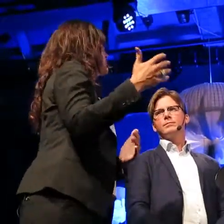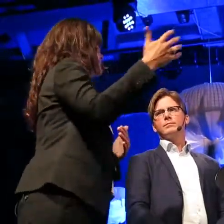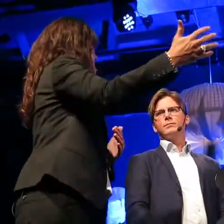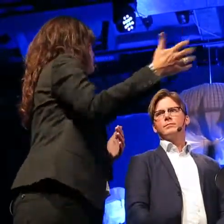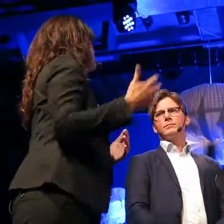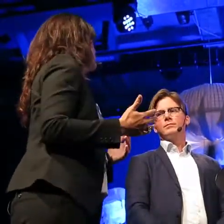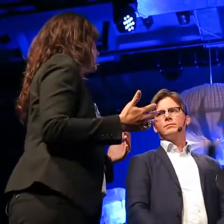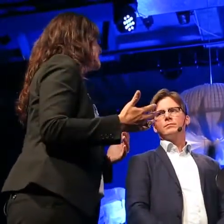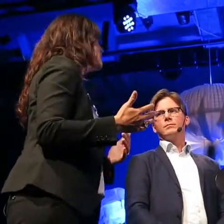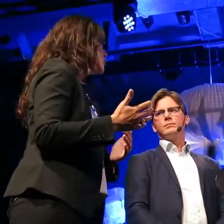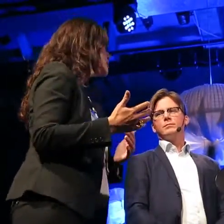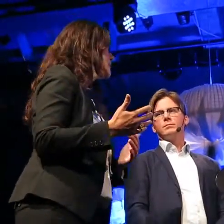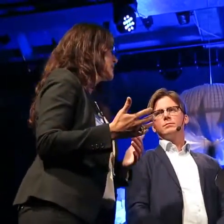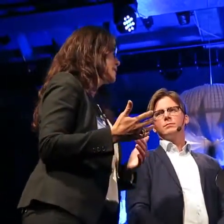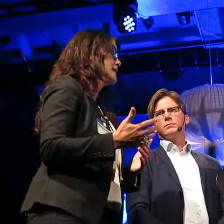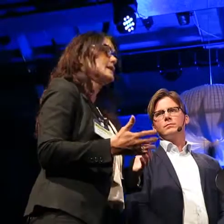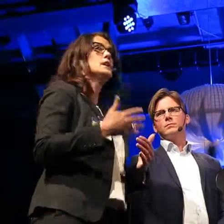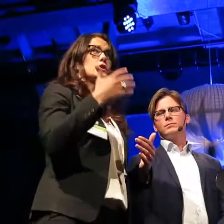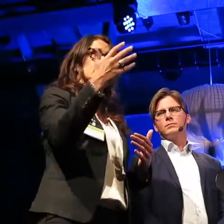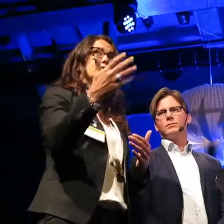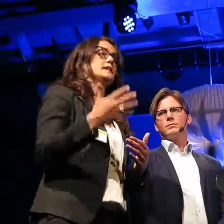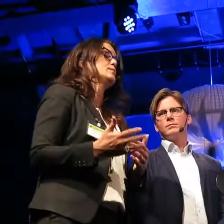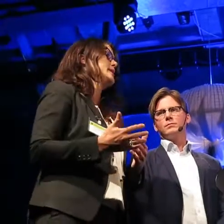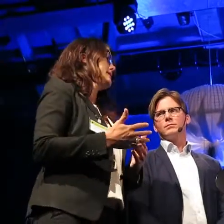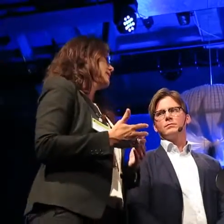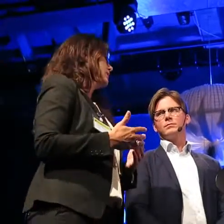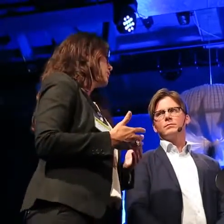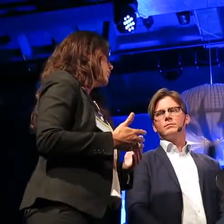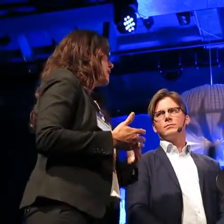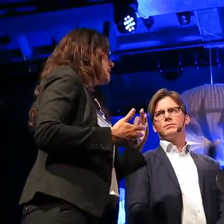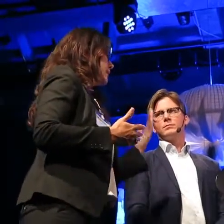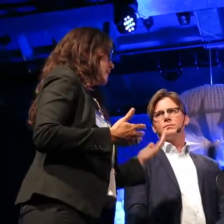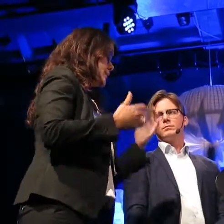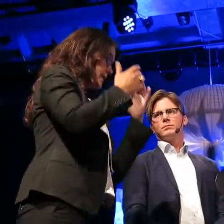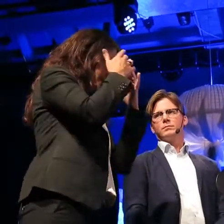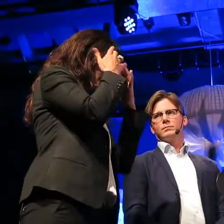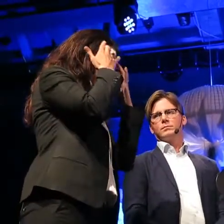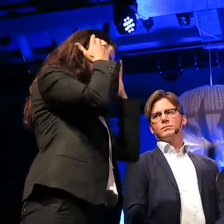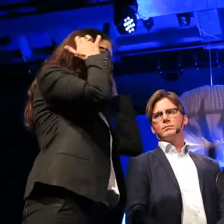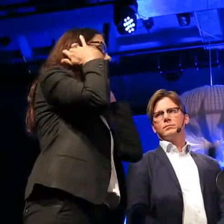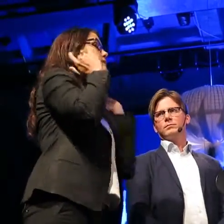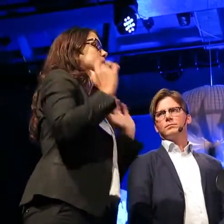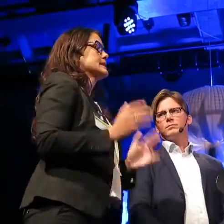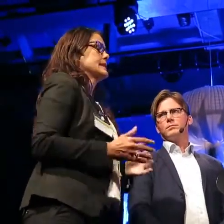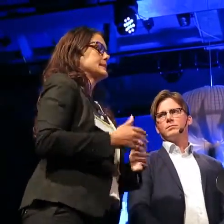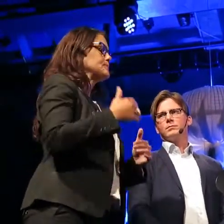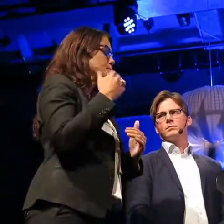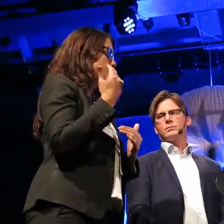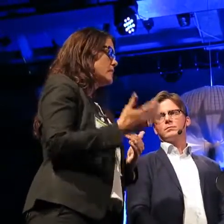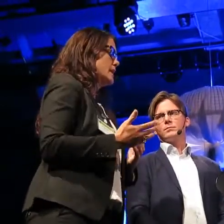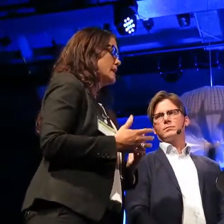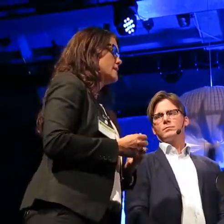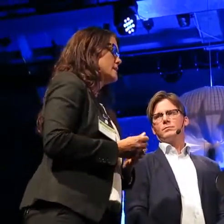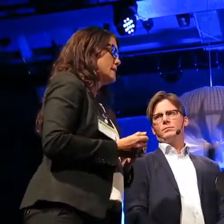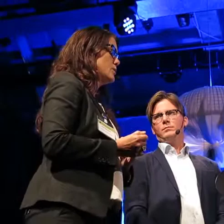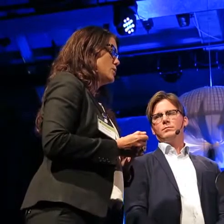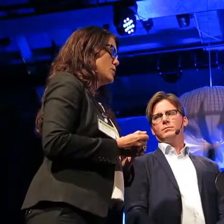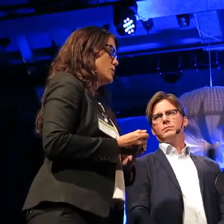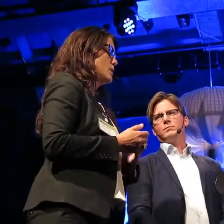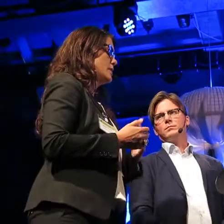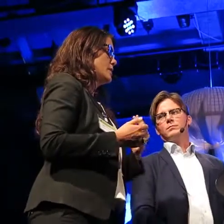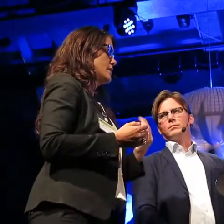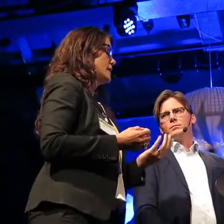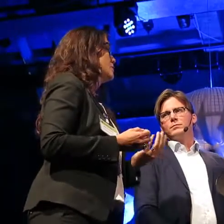mer hållbara bränslen för de som faktiskt måste använda bilen. Jag tror att det är en bättre väg att gå. Vi pratar här om skatteväxlingen hela